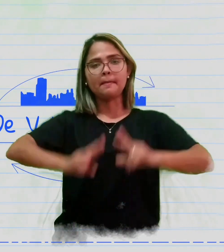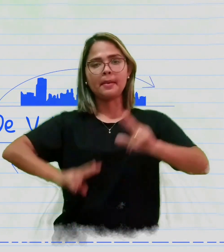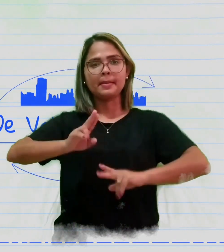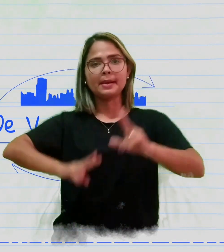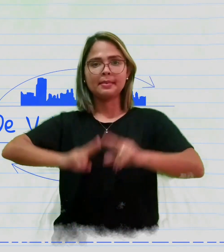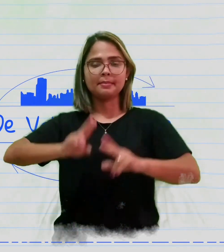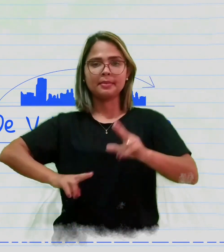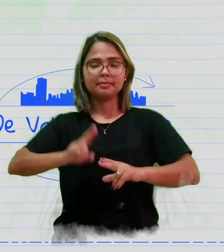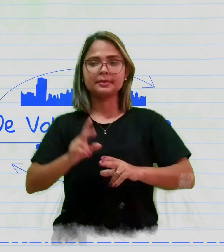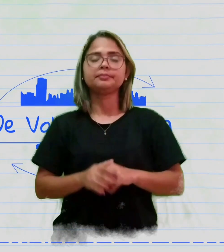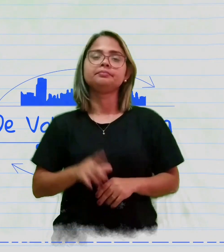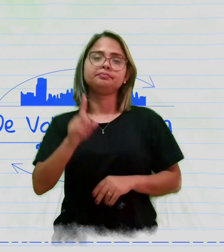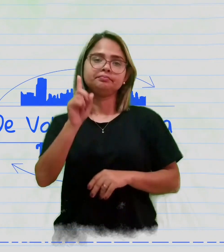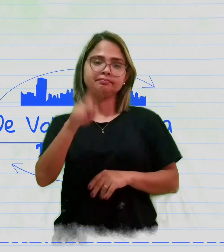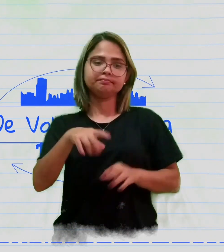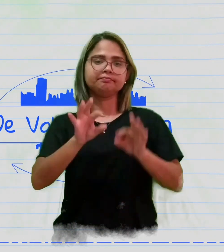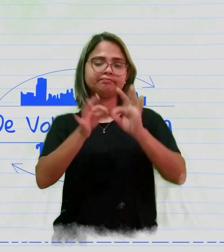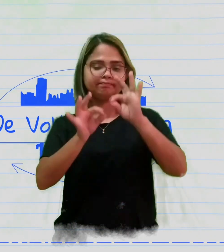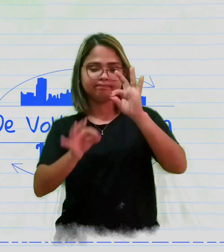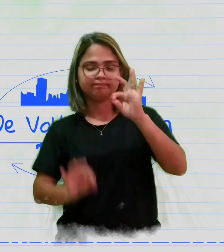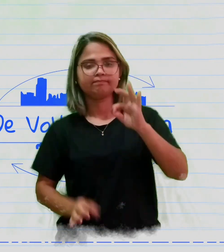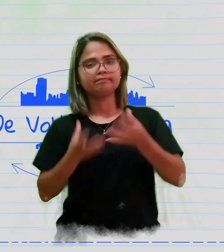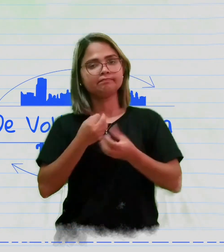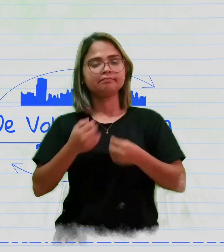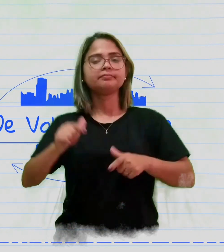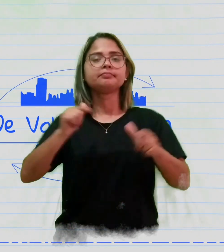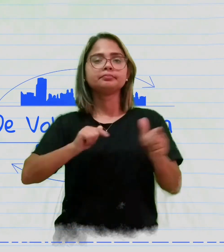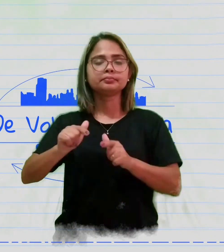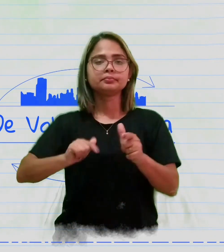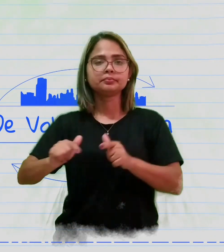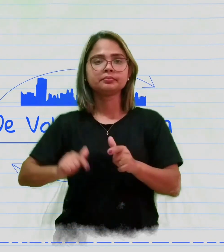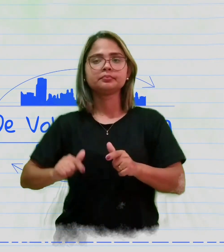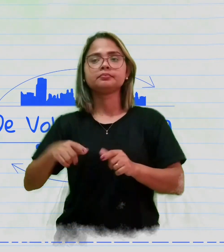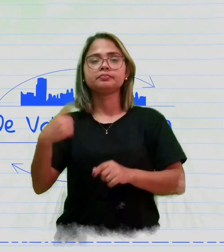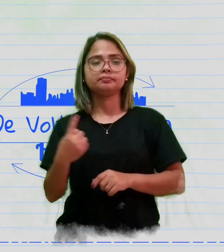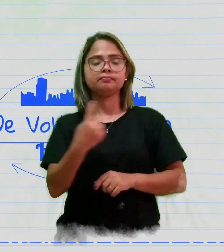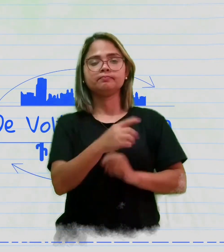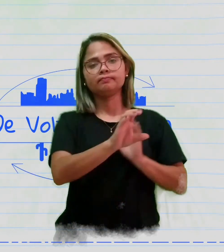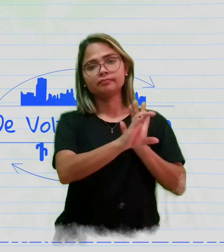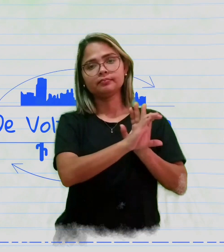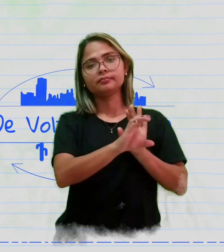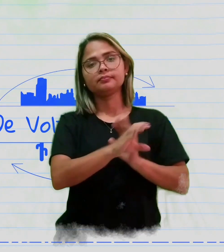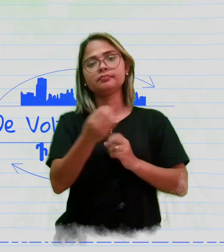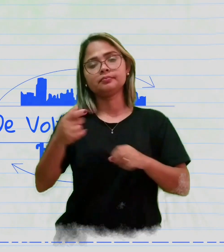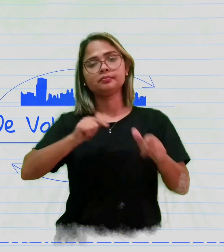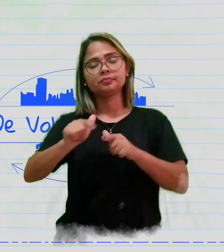novo, porque dá um aconchego no coração. E o que tu achastes, se tu buscar da sua memória,